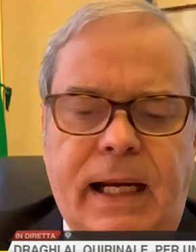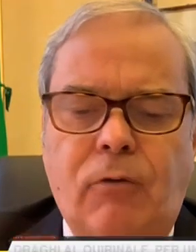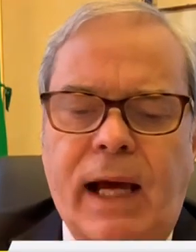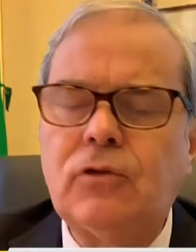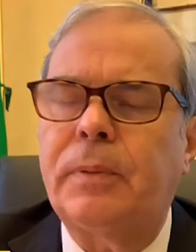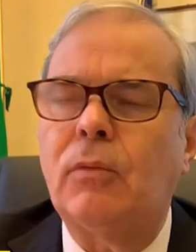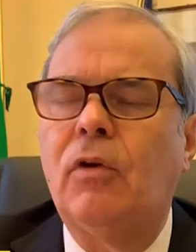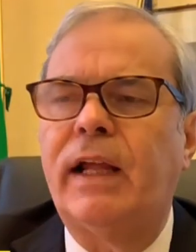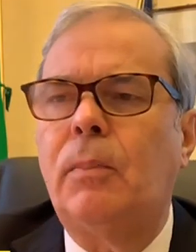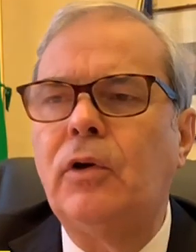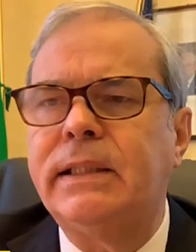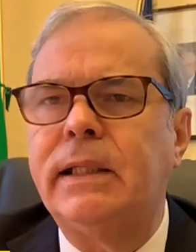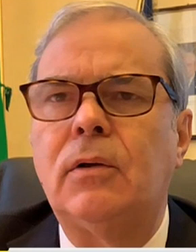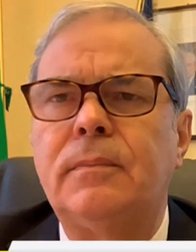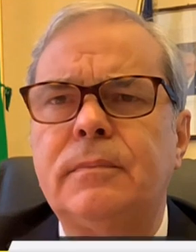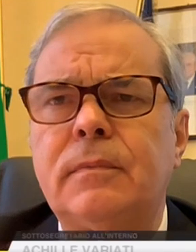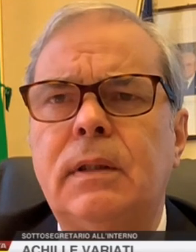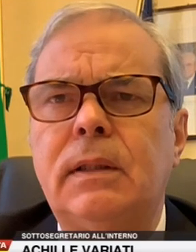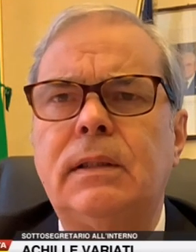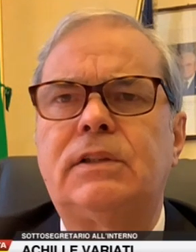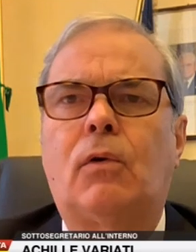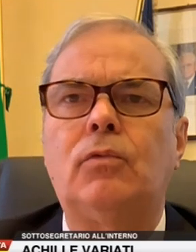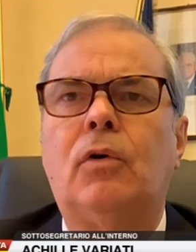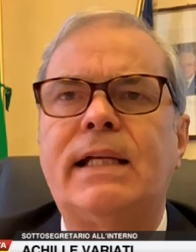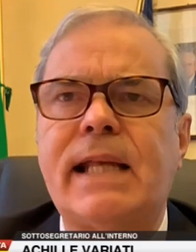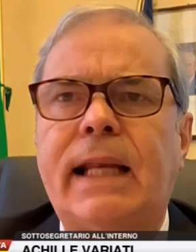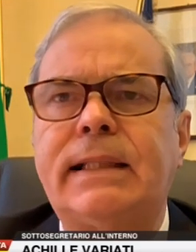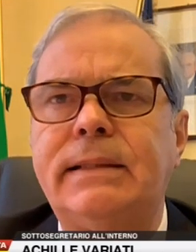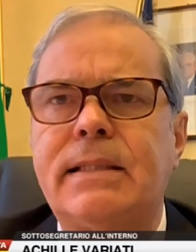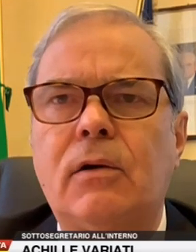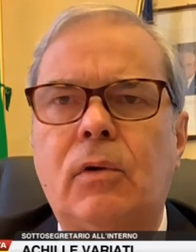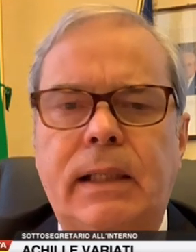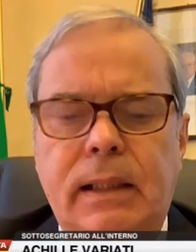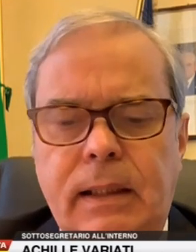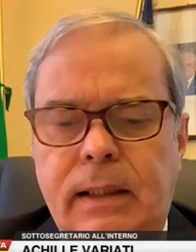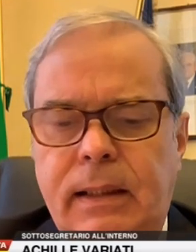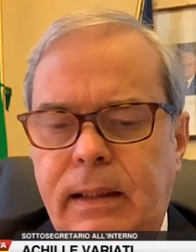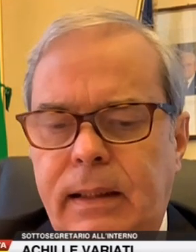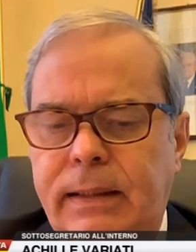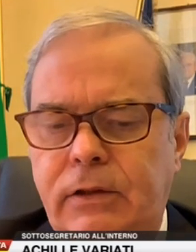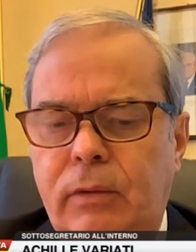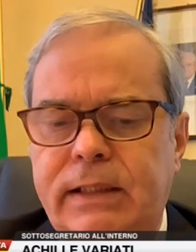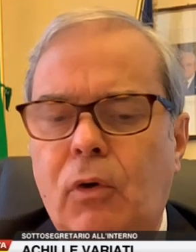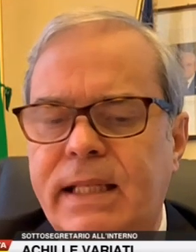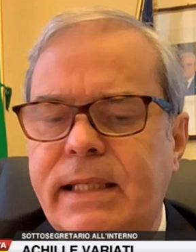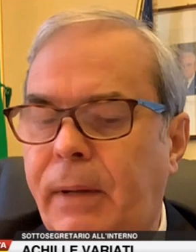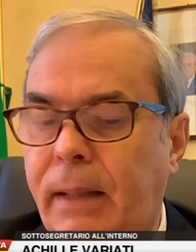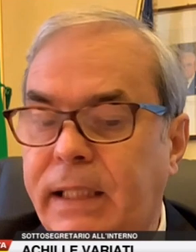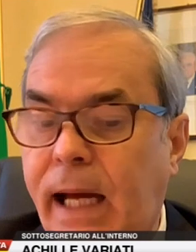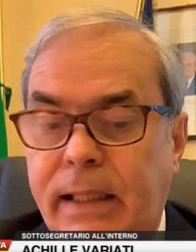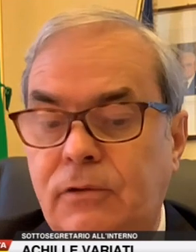Si era lavorato per un governo politico, secondo la sana tradizione di una